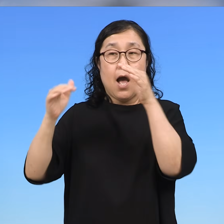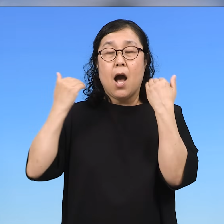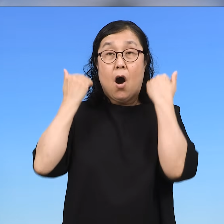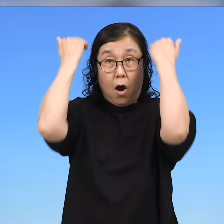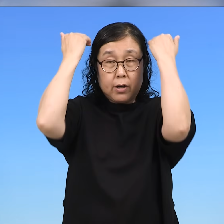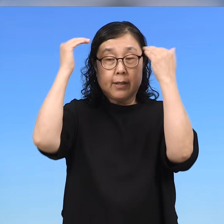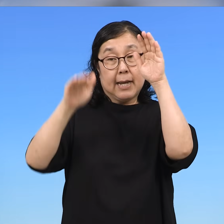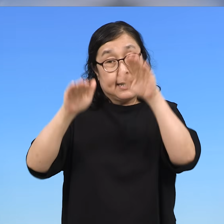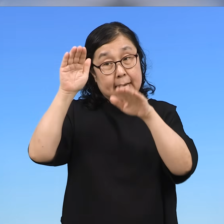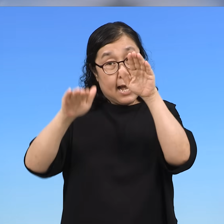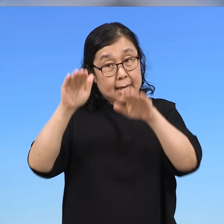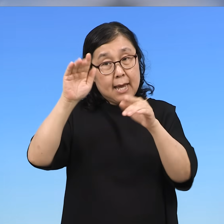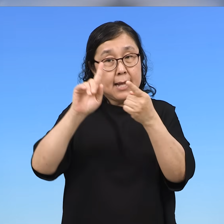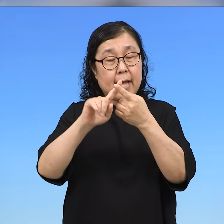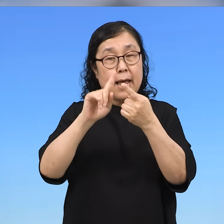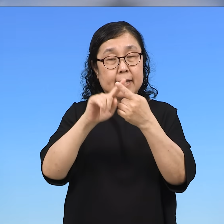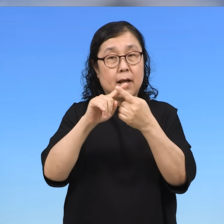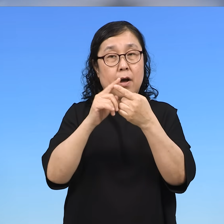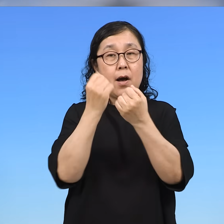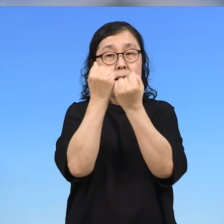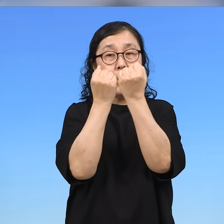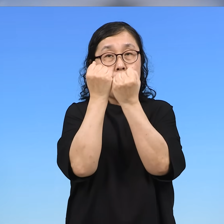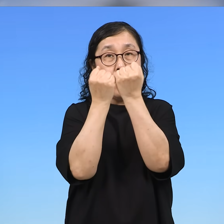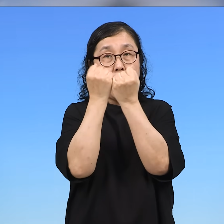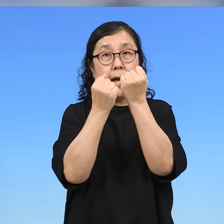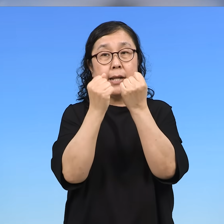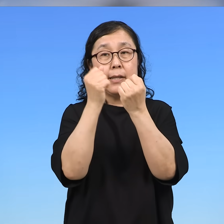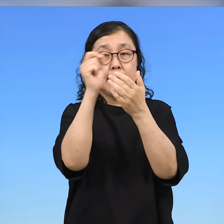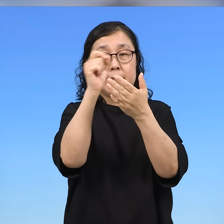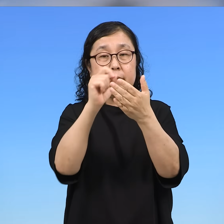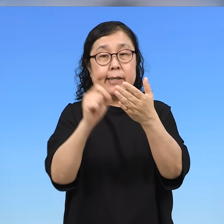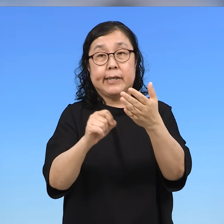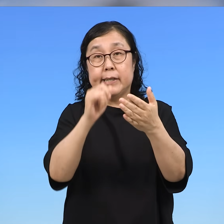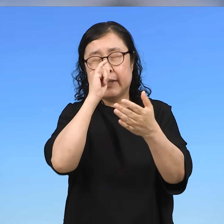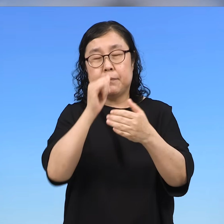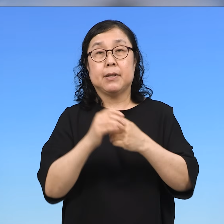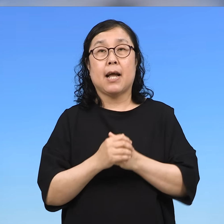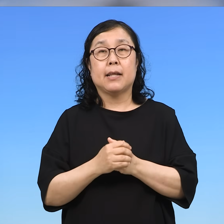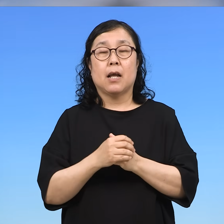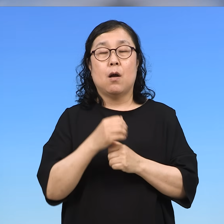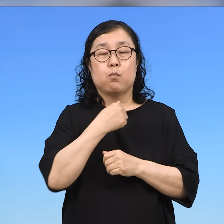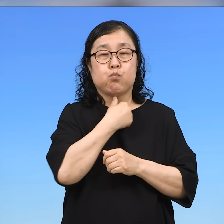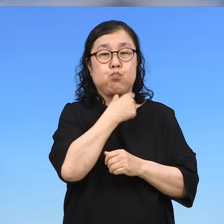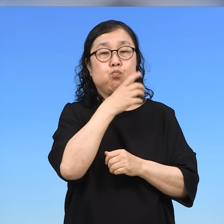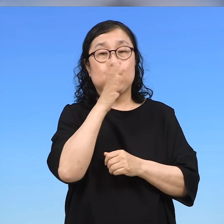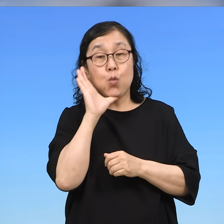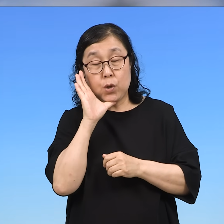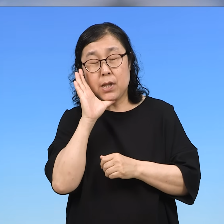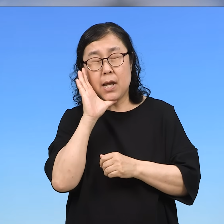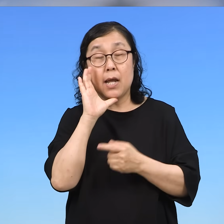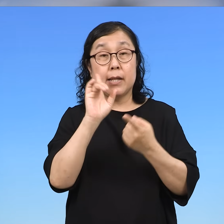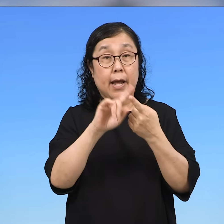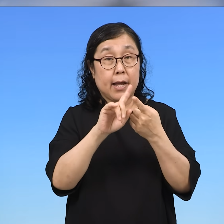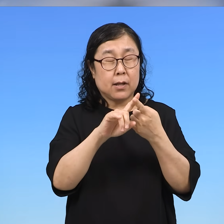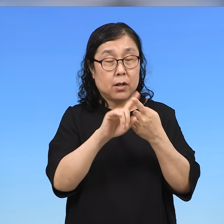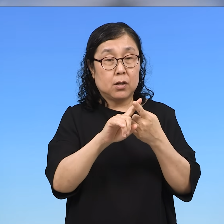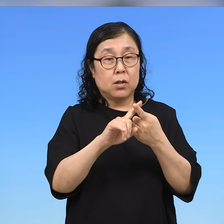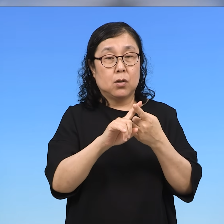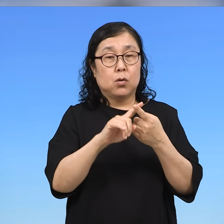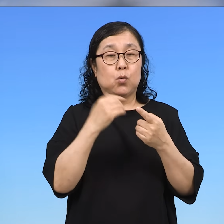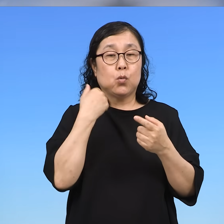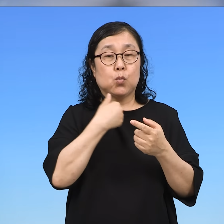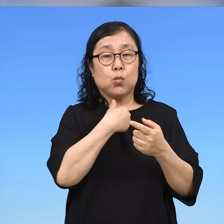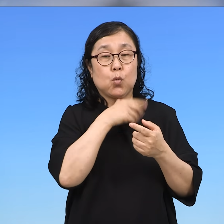대해서 설명한 글이 있더라고요. 이제 그분이 이제 글을 쓰시는 분이 노인에 대해서 정의하기를,